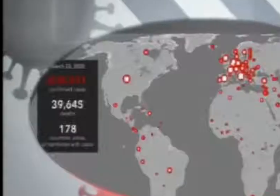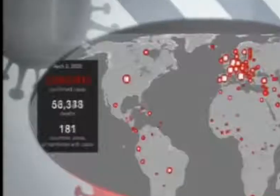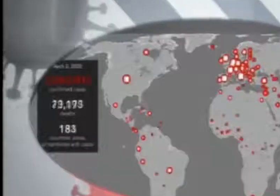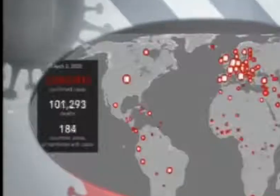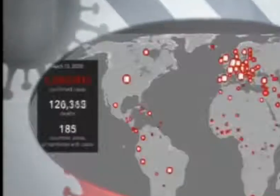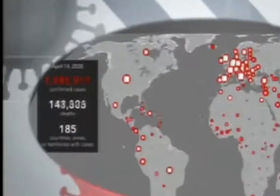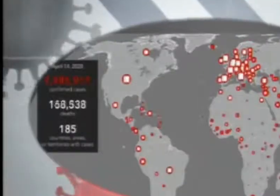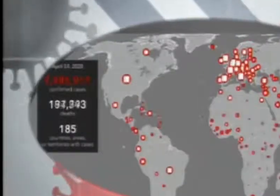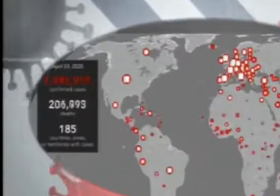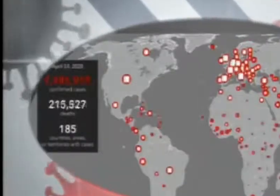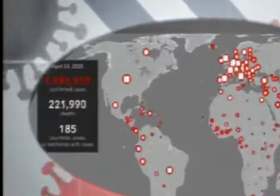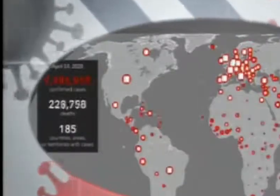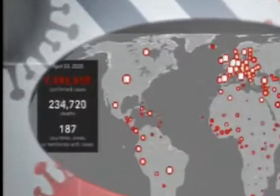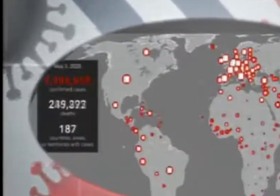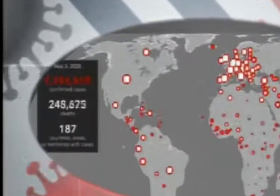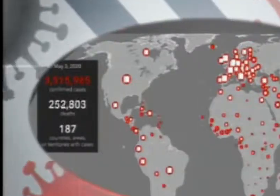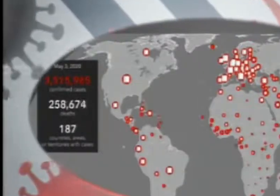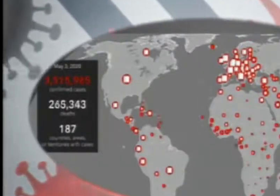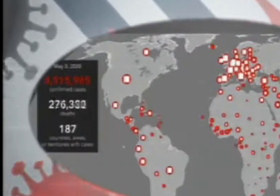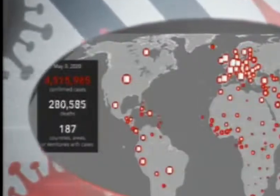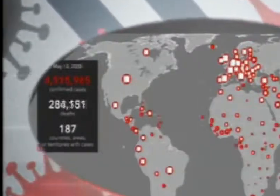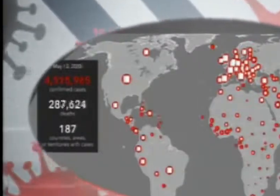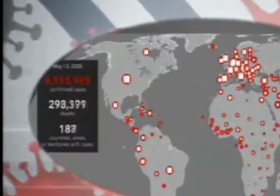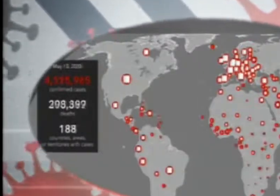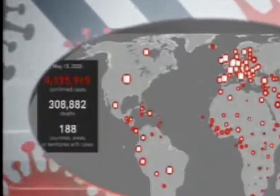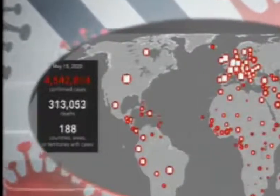देश एवं संपूर्ण विश्व में व्याप्त विषाणु जन्य समस्या